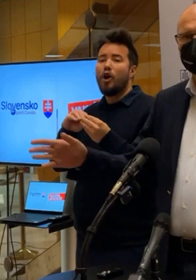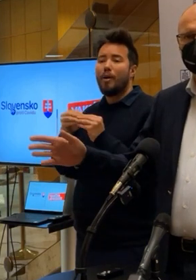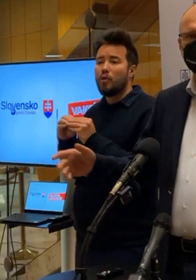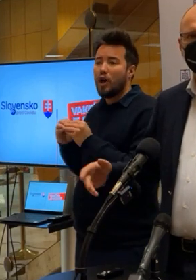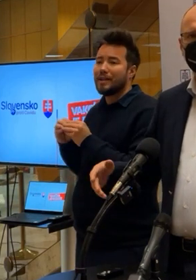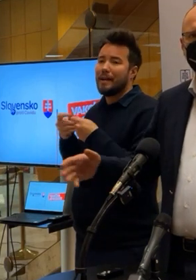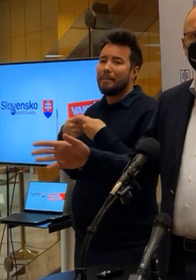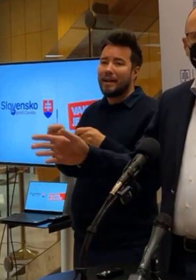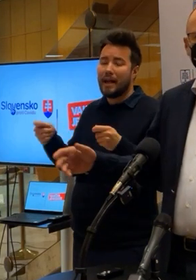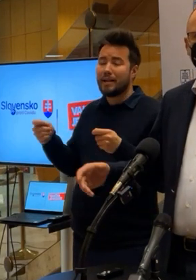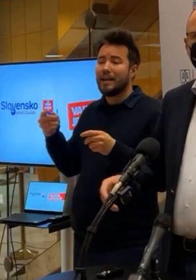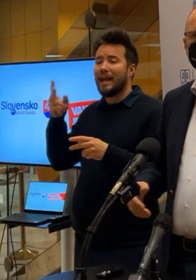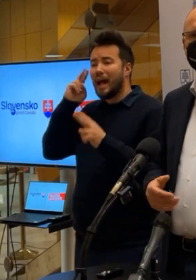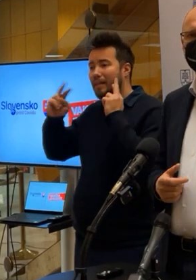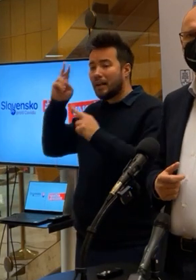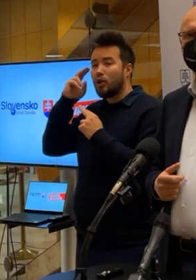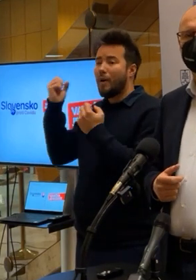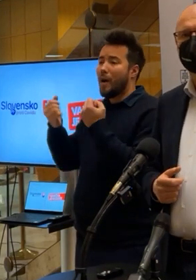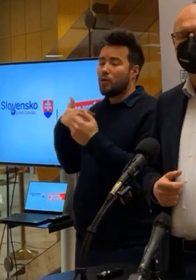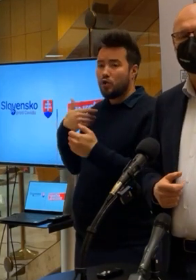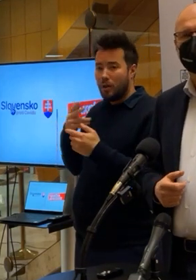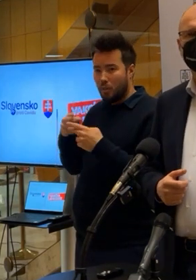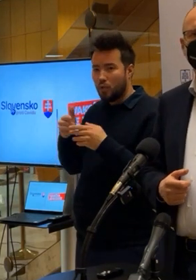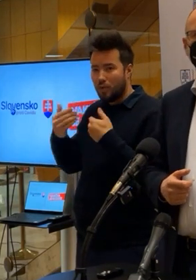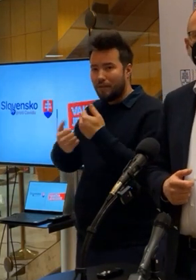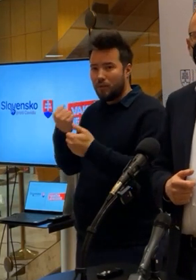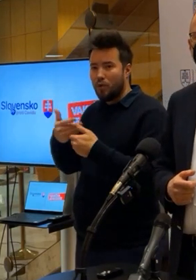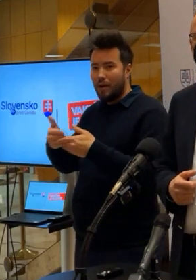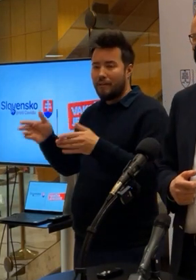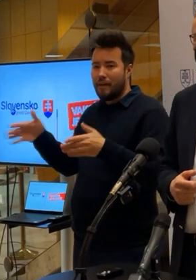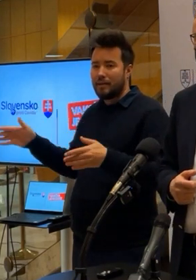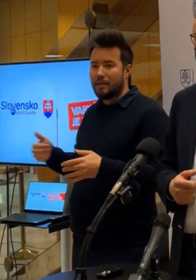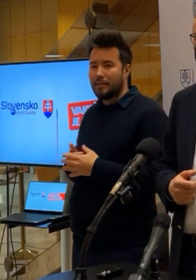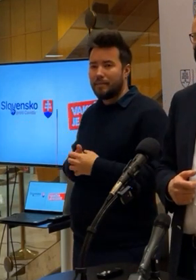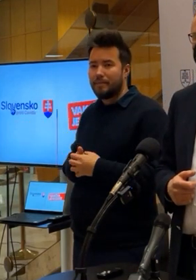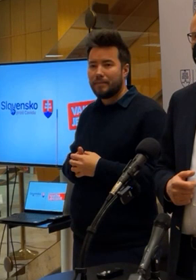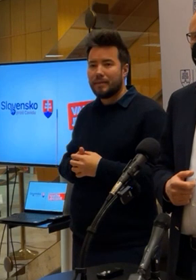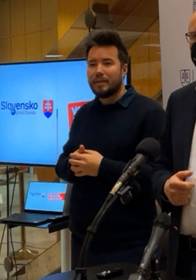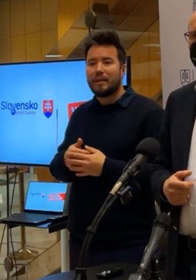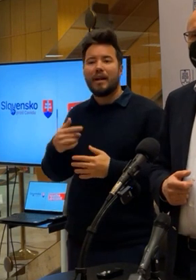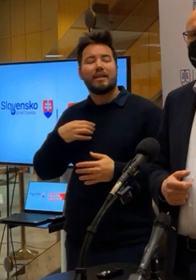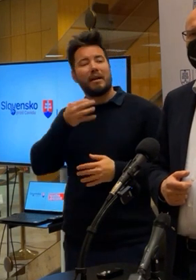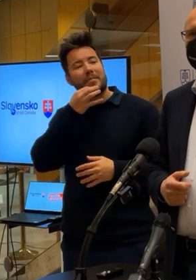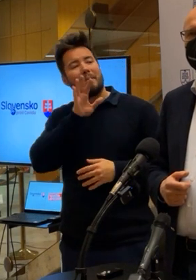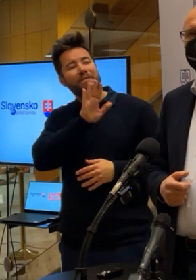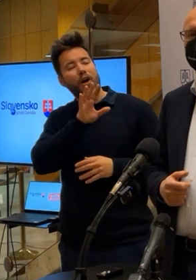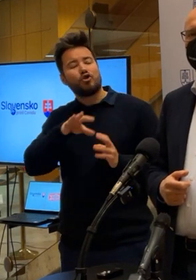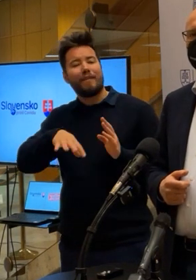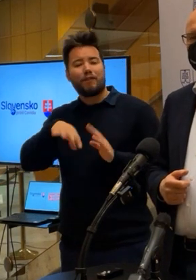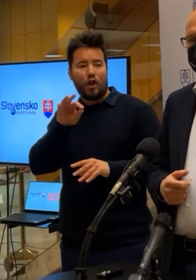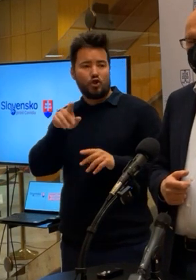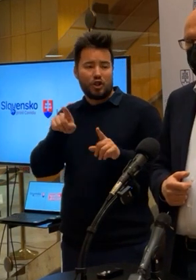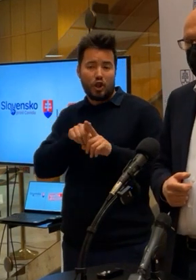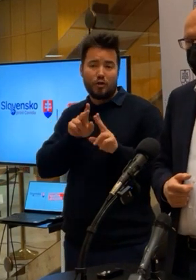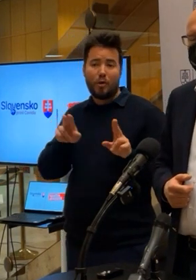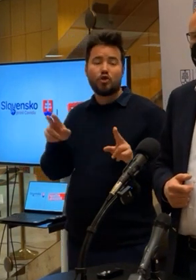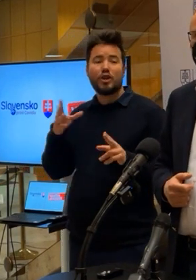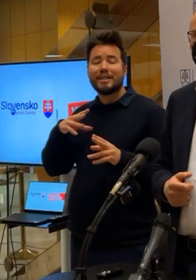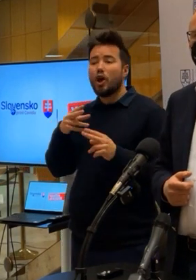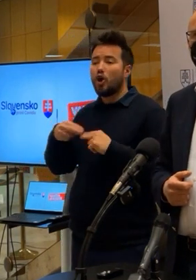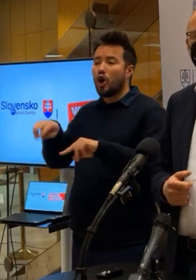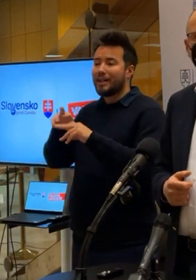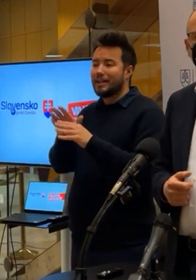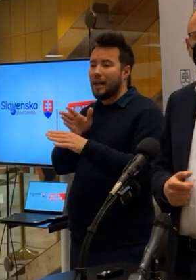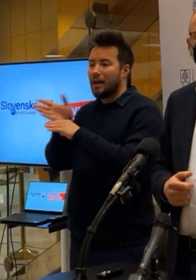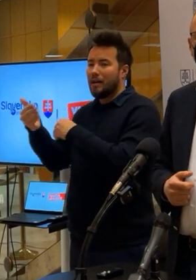a kaderníkov a autoškoly, že môžu fungovať a tak ďalej. A vaša vadúča sa možno budú tiež chcieť presúvať v rámci sviatkov v svojej rodine a teraz je